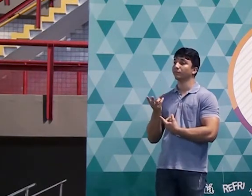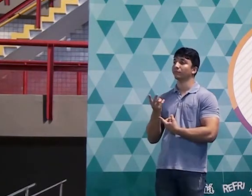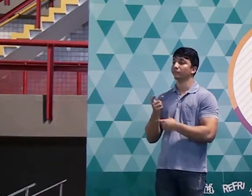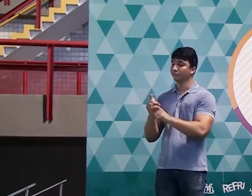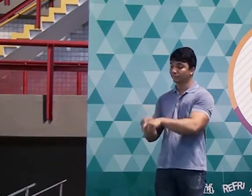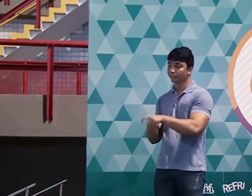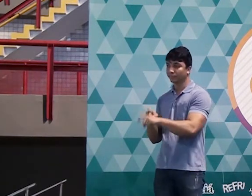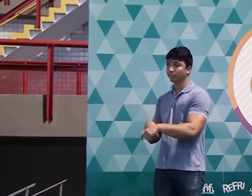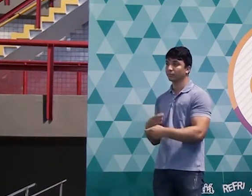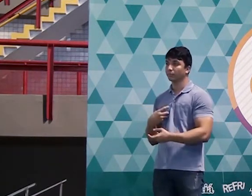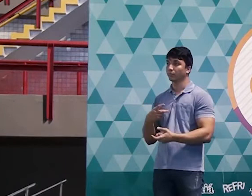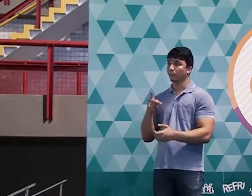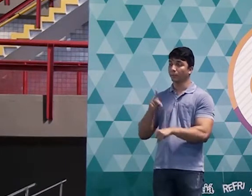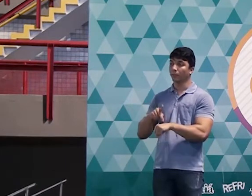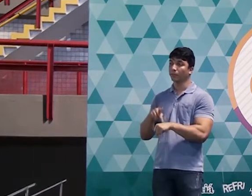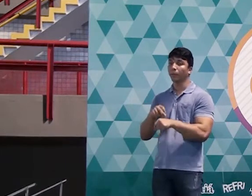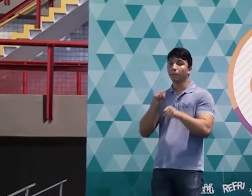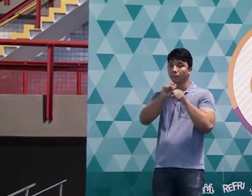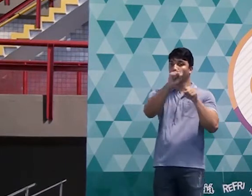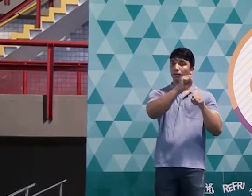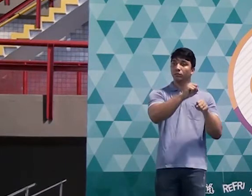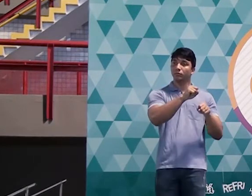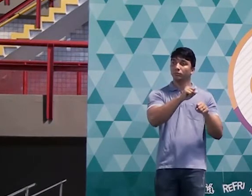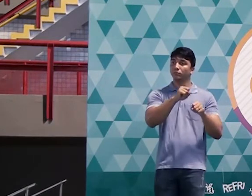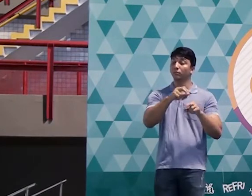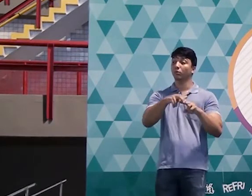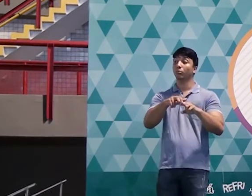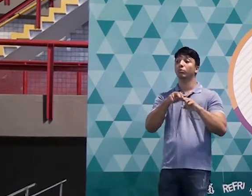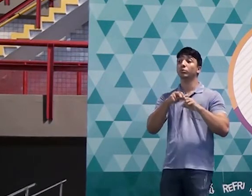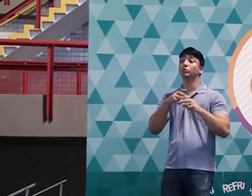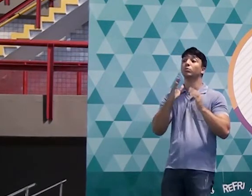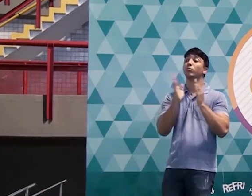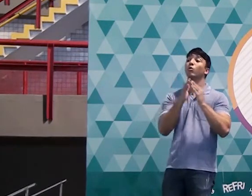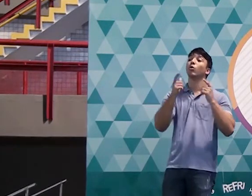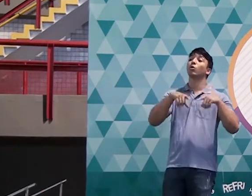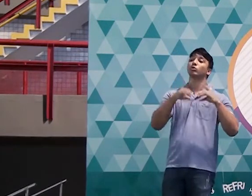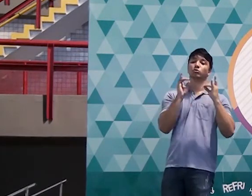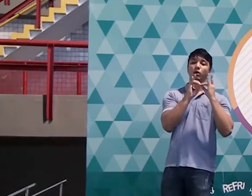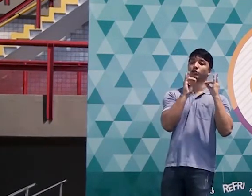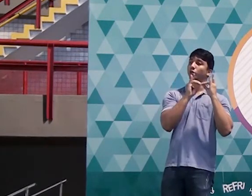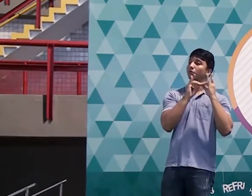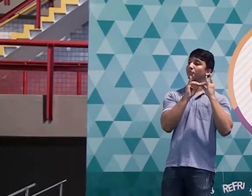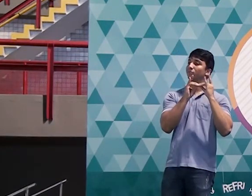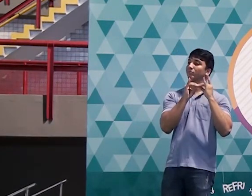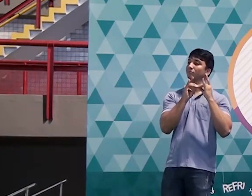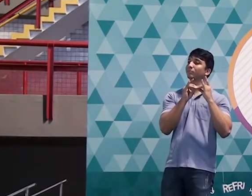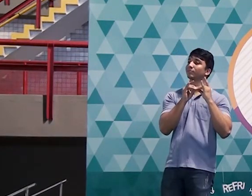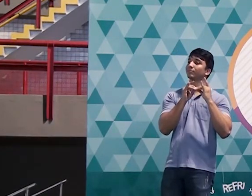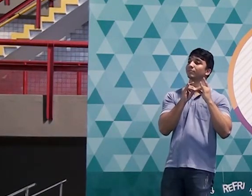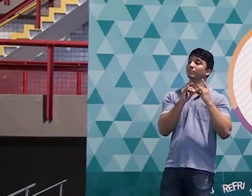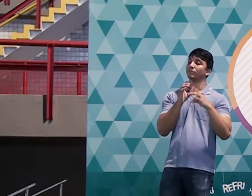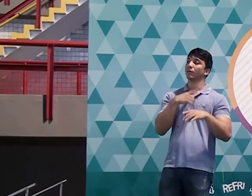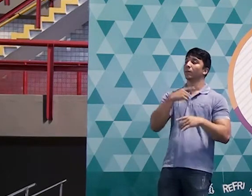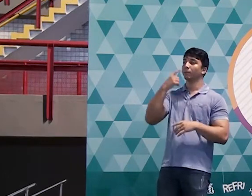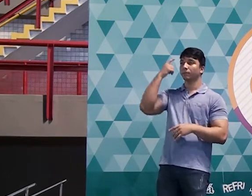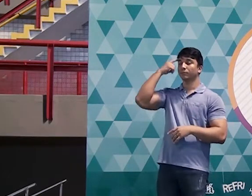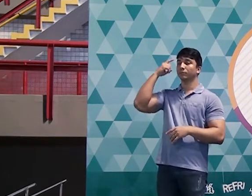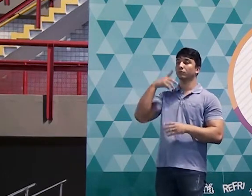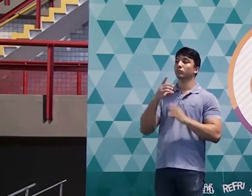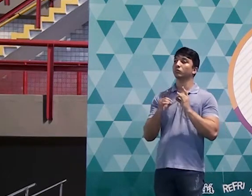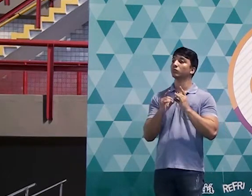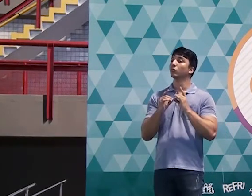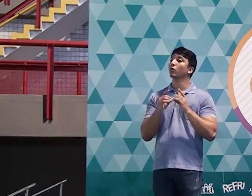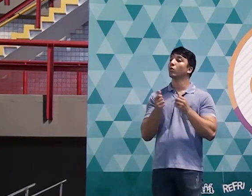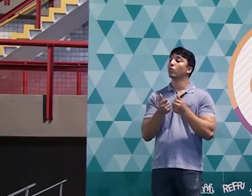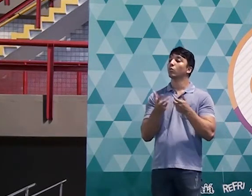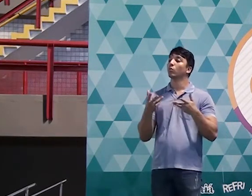Lógico, pedrada mata, mata. Por isso que o senhor mora onde? No castelo. Quando você pensa no feudo, nós temos